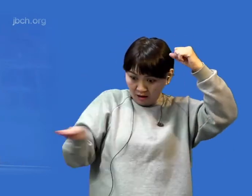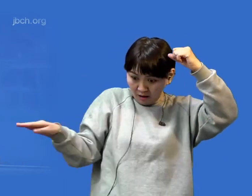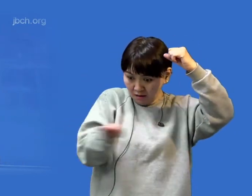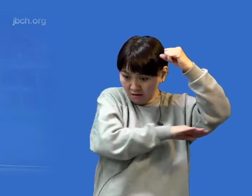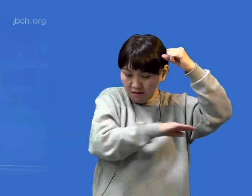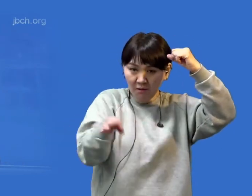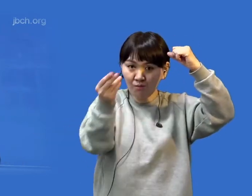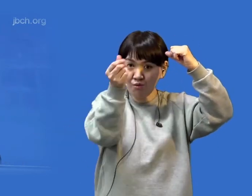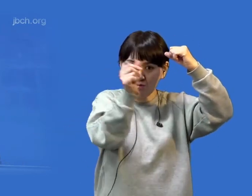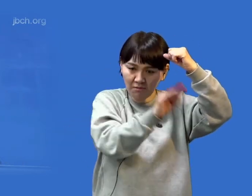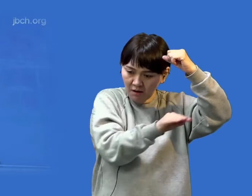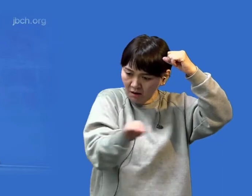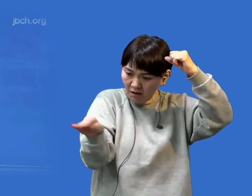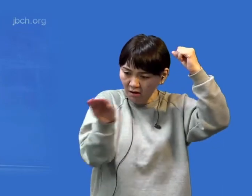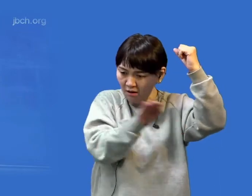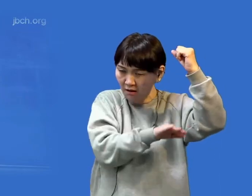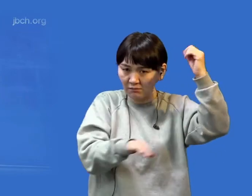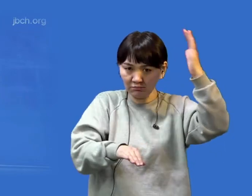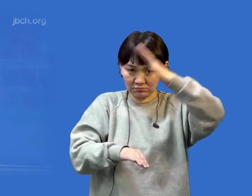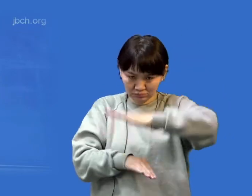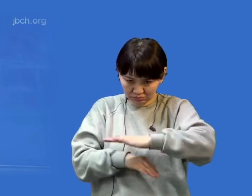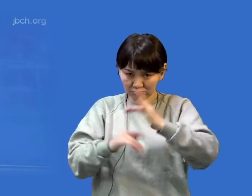байгаа.